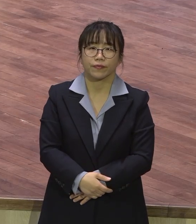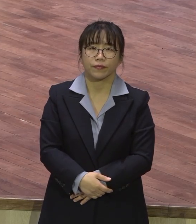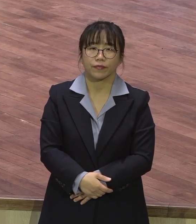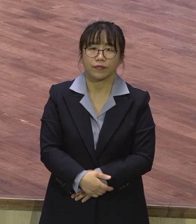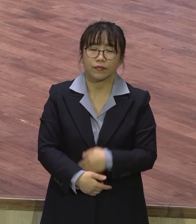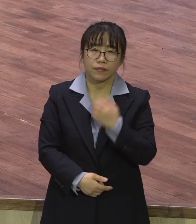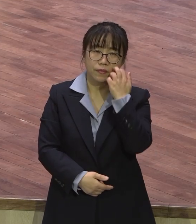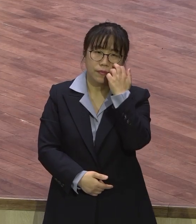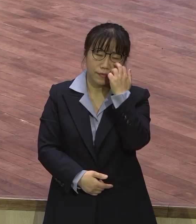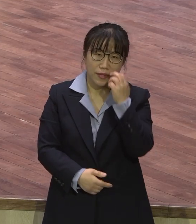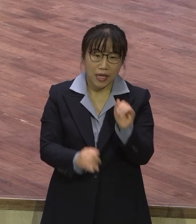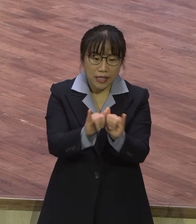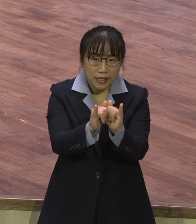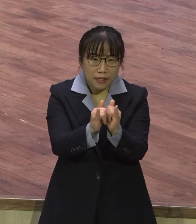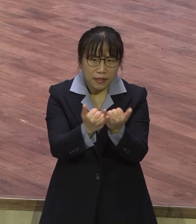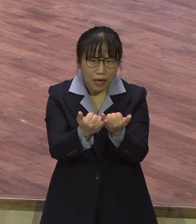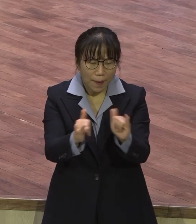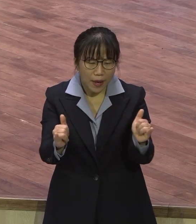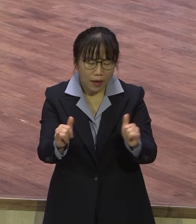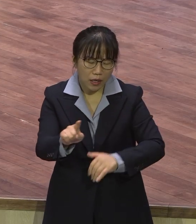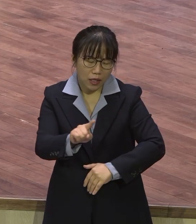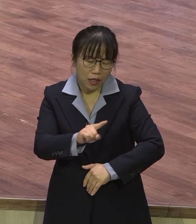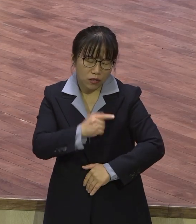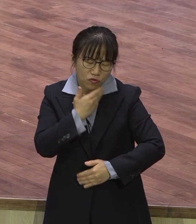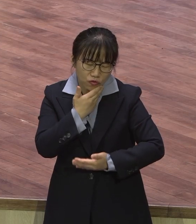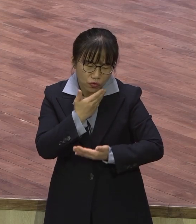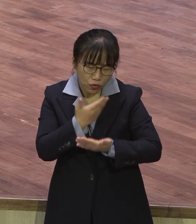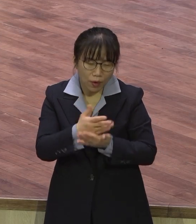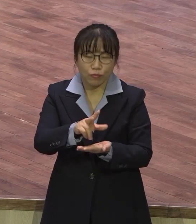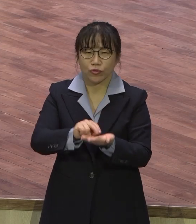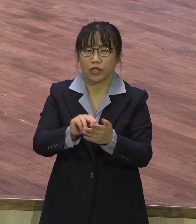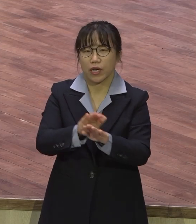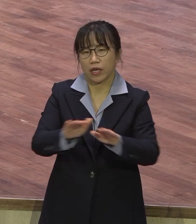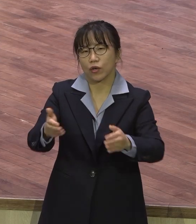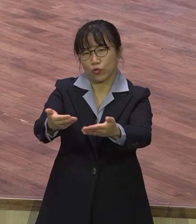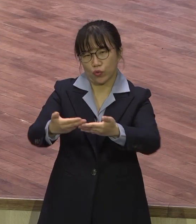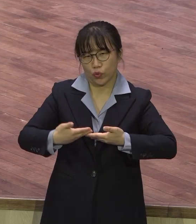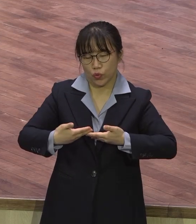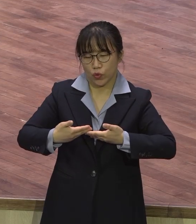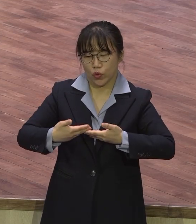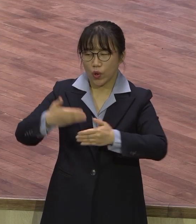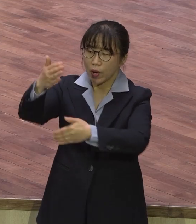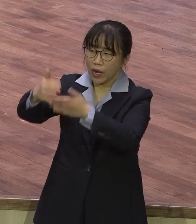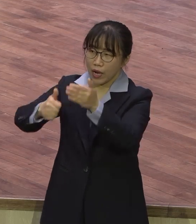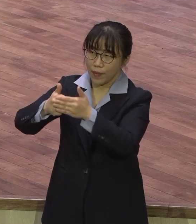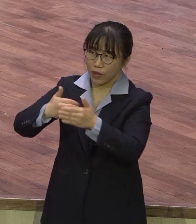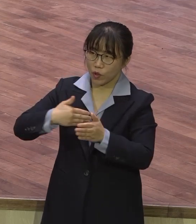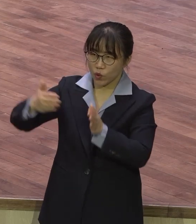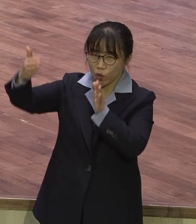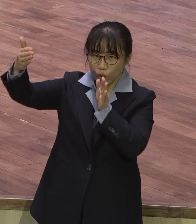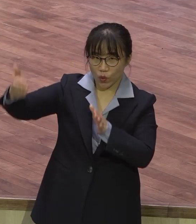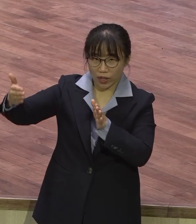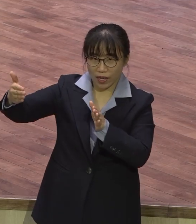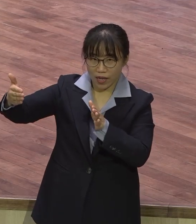인간의 가장 중요한 문제를 해결했어요 그게 뭐냐 하나님과의 관계를 해보겠다는 겁니다